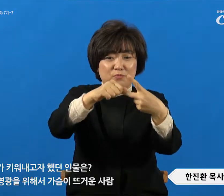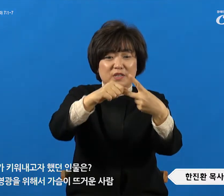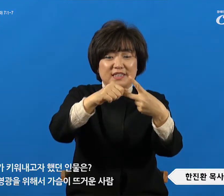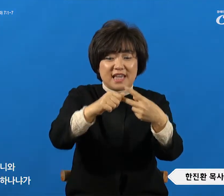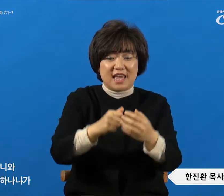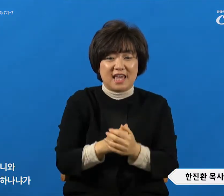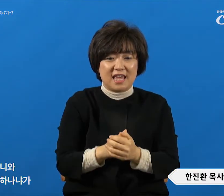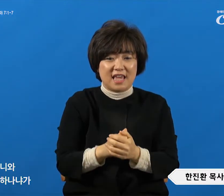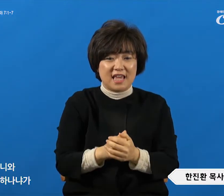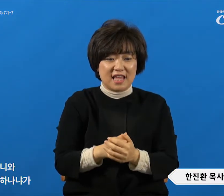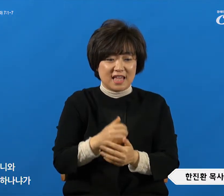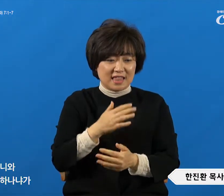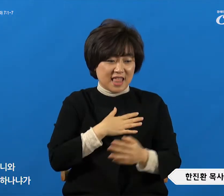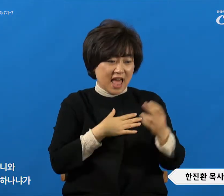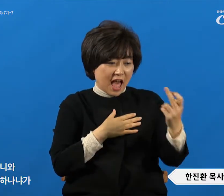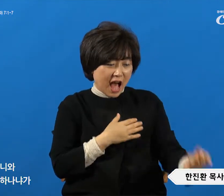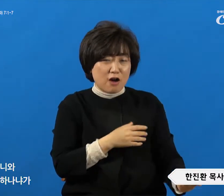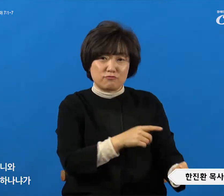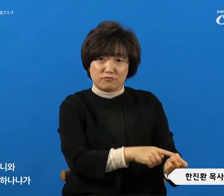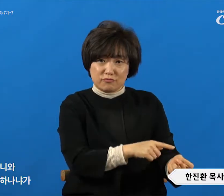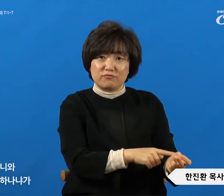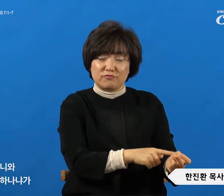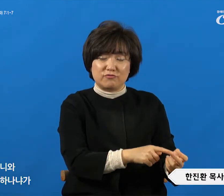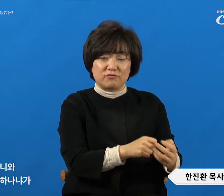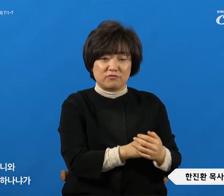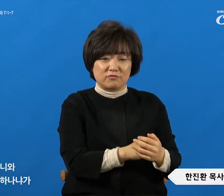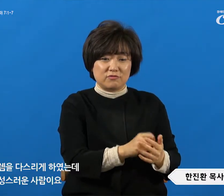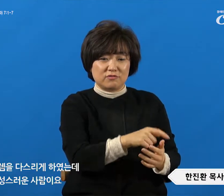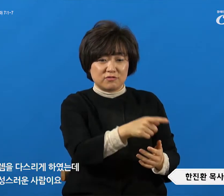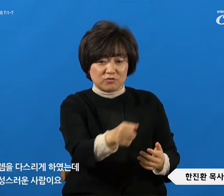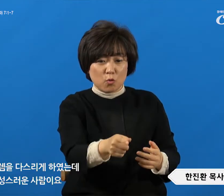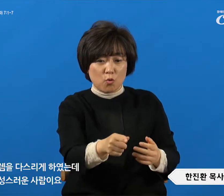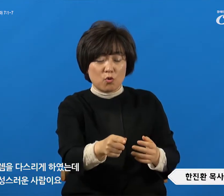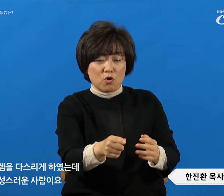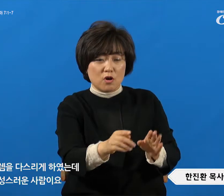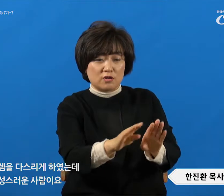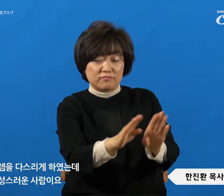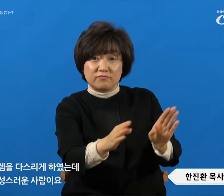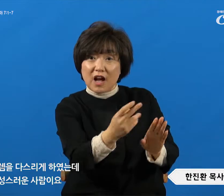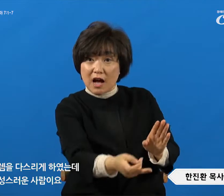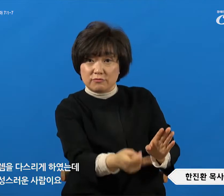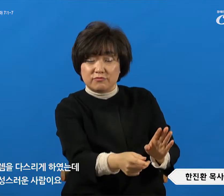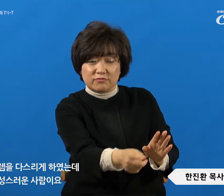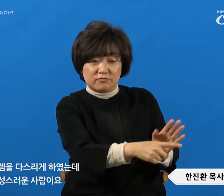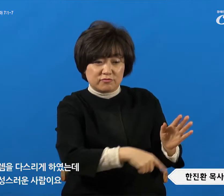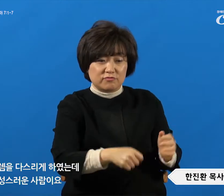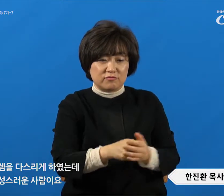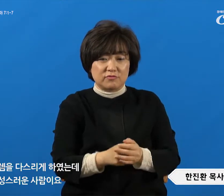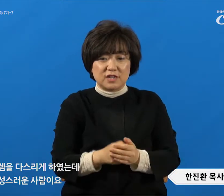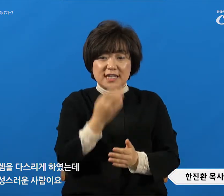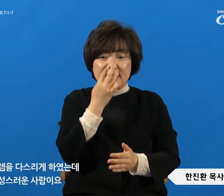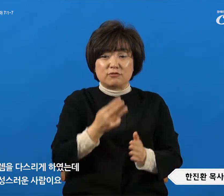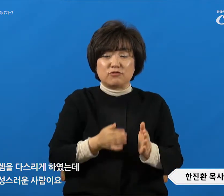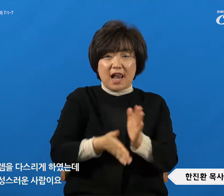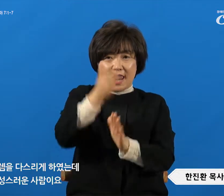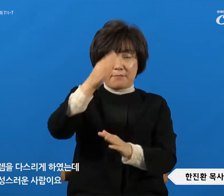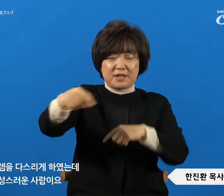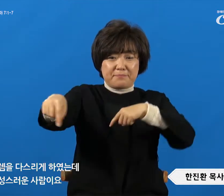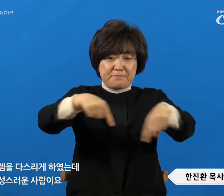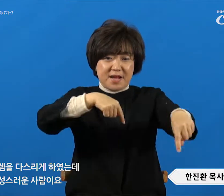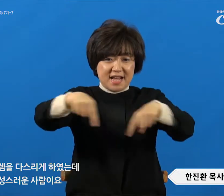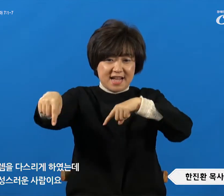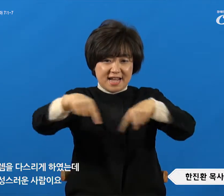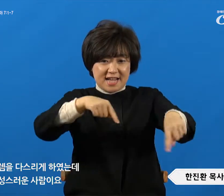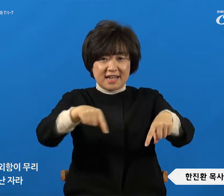2절에 내 아우 하나니와 영문에 관한 하나냐가 함께 예루살렘을 다스리게 하였는데